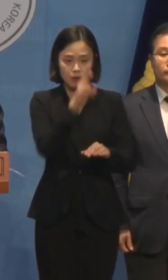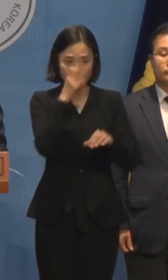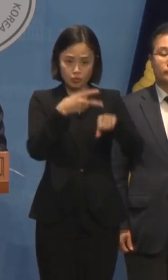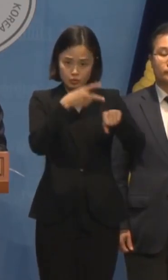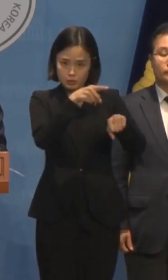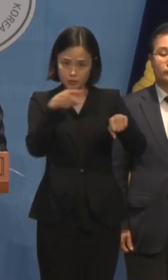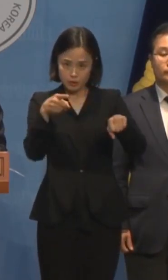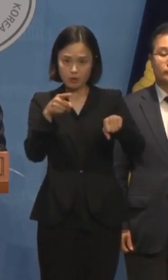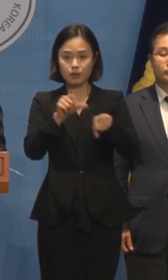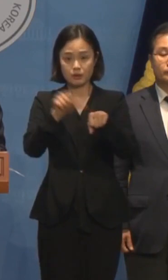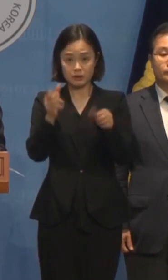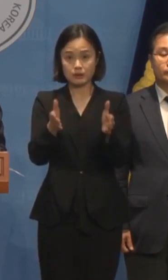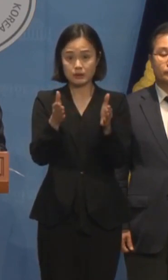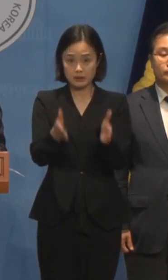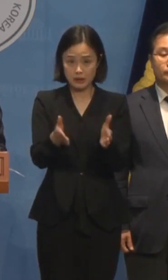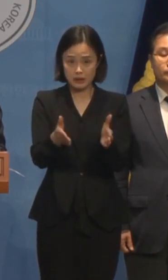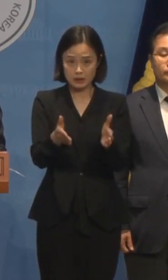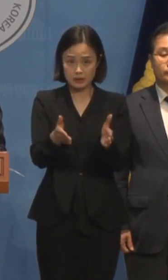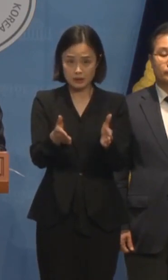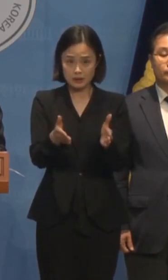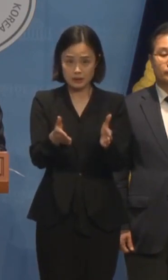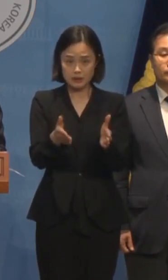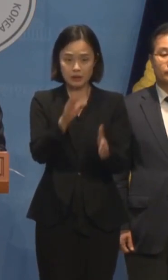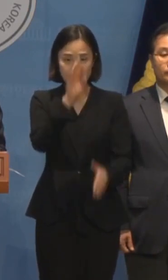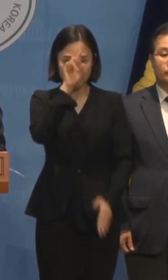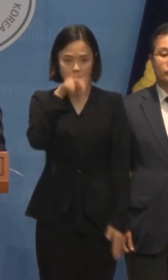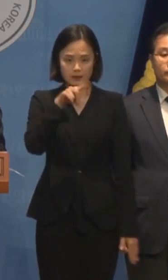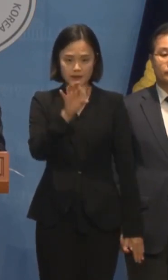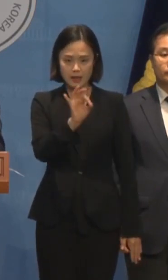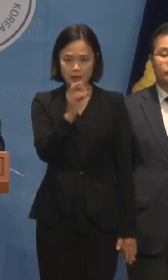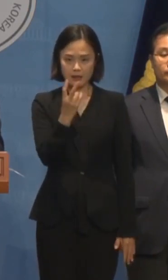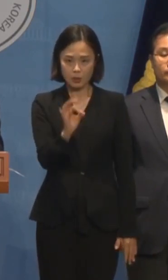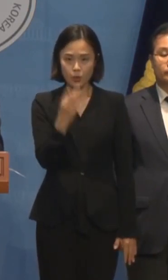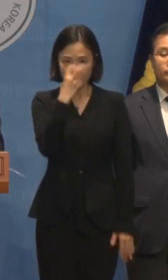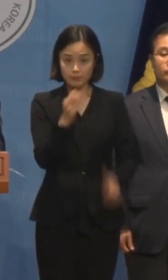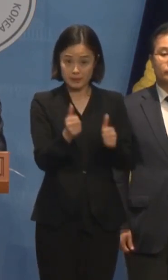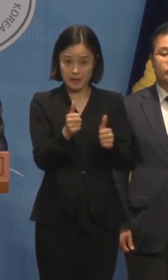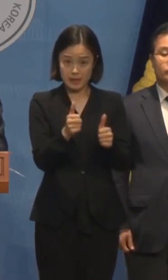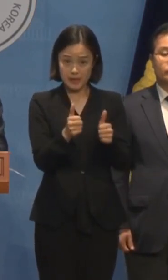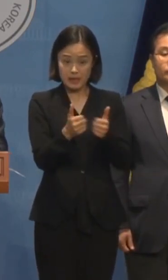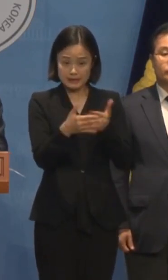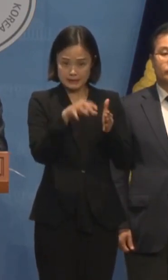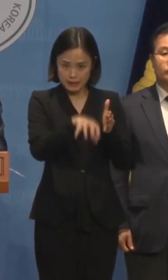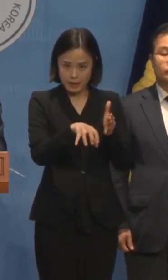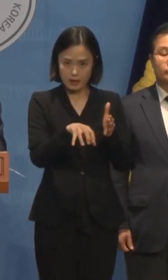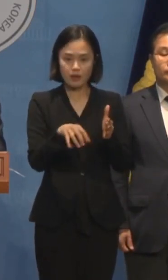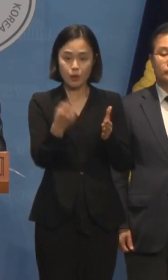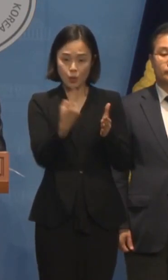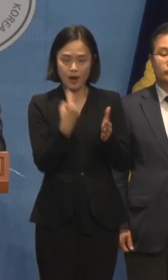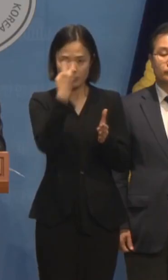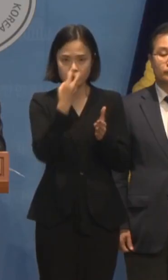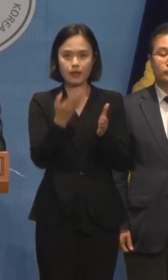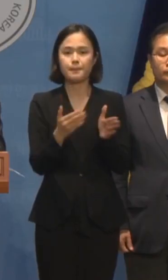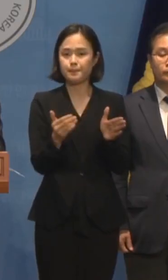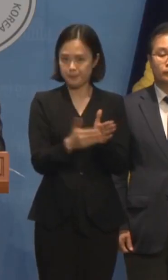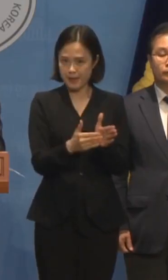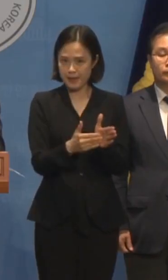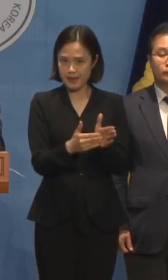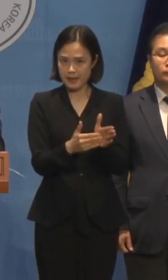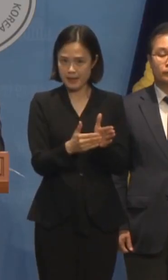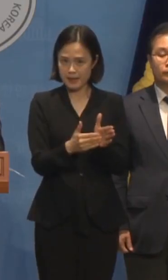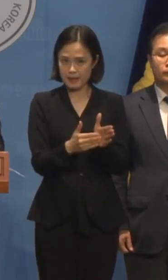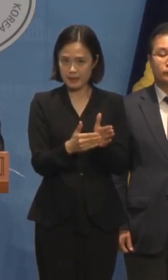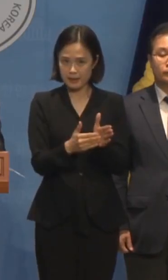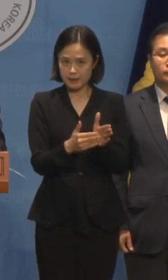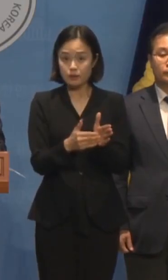수원지검 1313호 박상용 검사실에서 조사를 받았습니다. 수원구치소로 돌아온 시간도 모두 이와